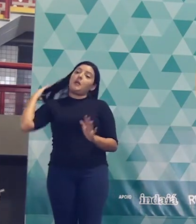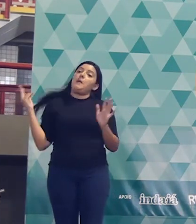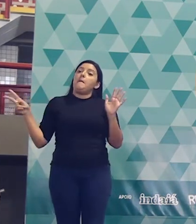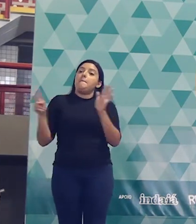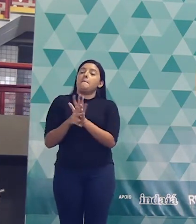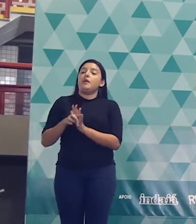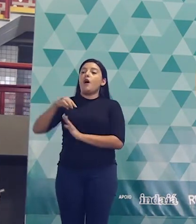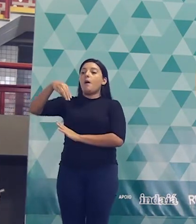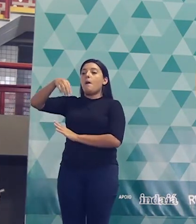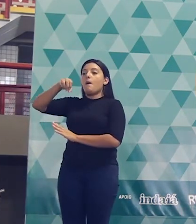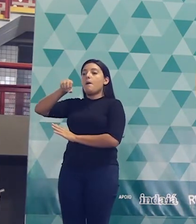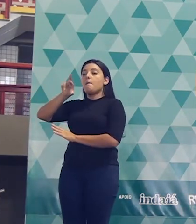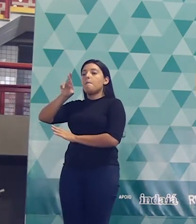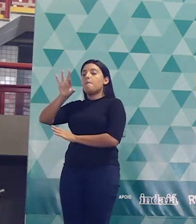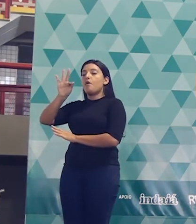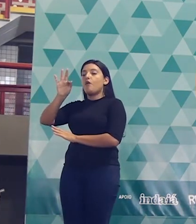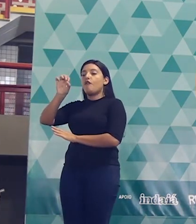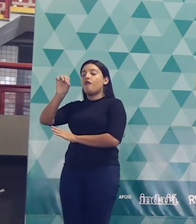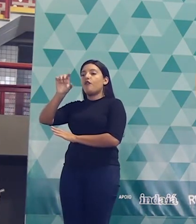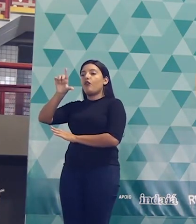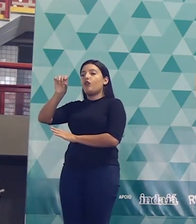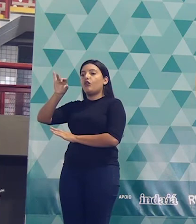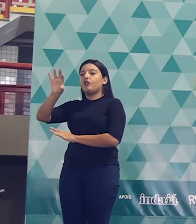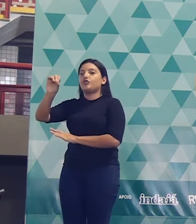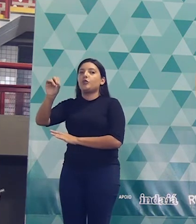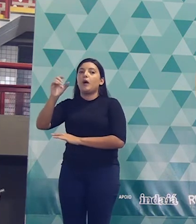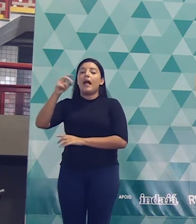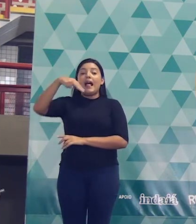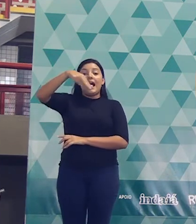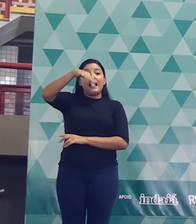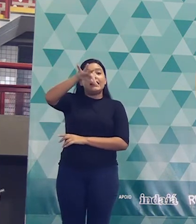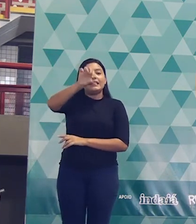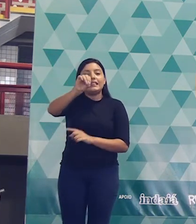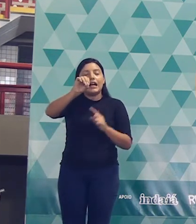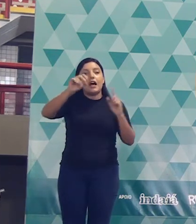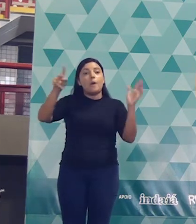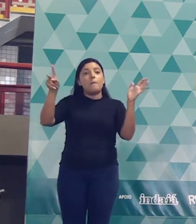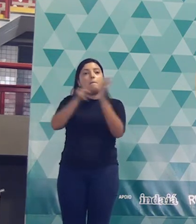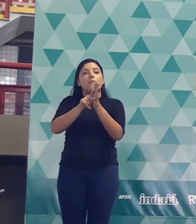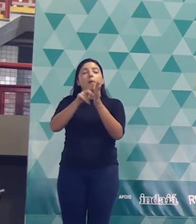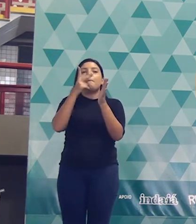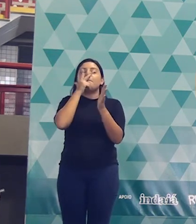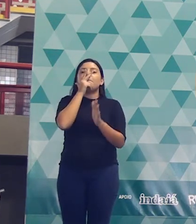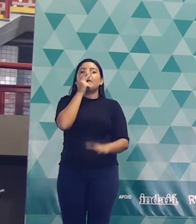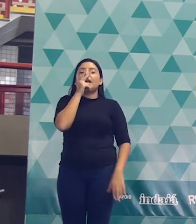tá? A palavra não, que começa o primeiro verso, é um advérbio de negação.